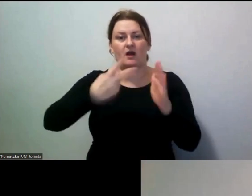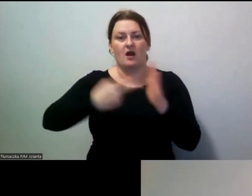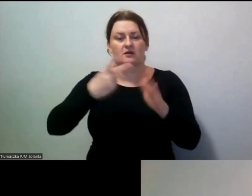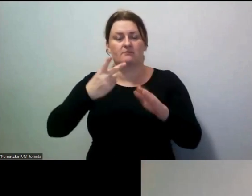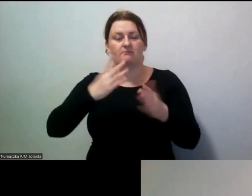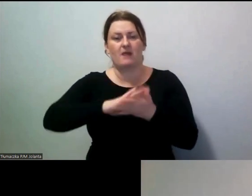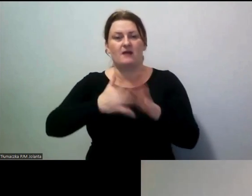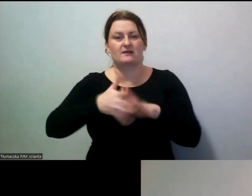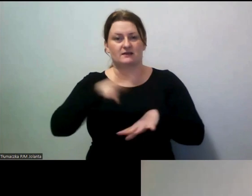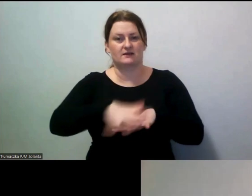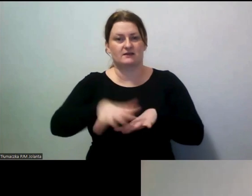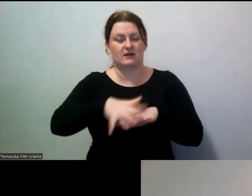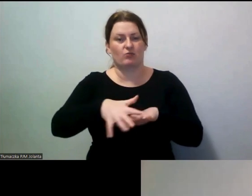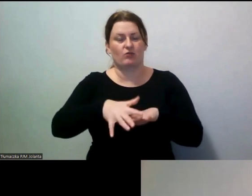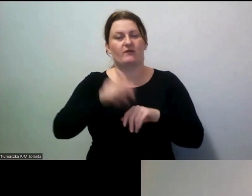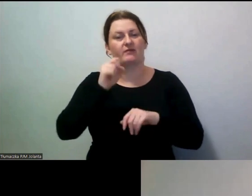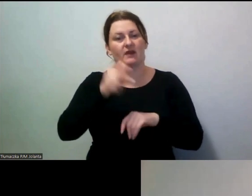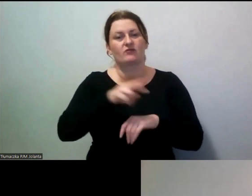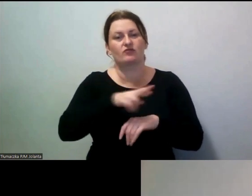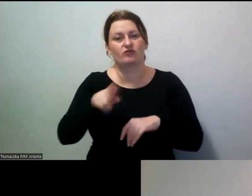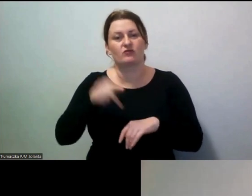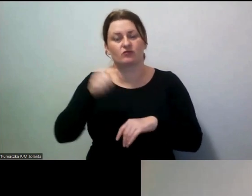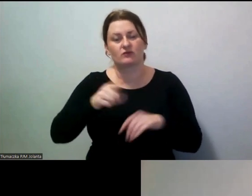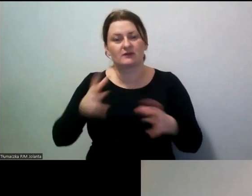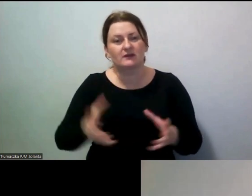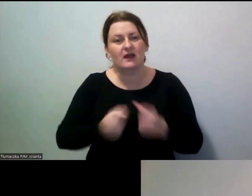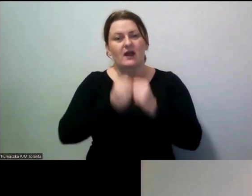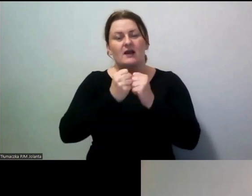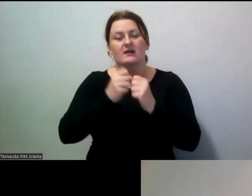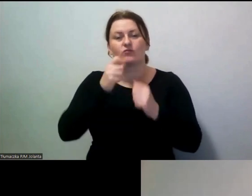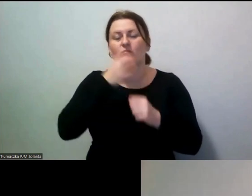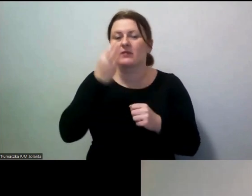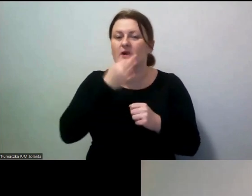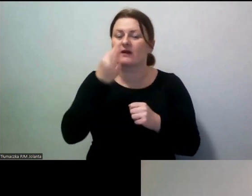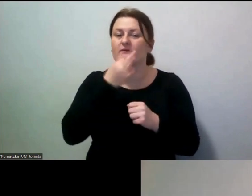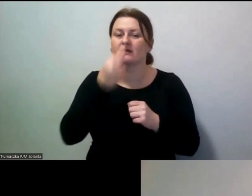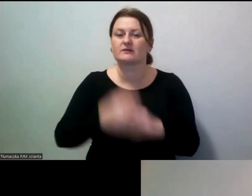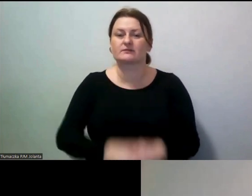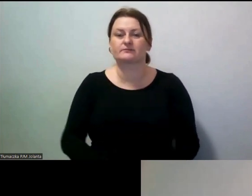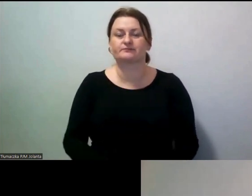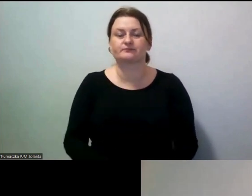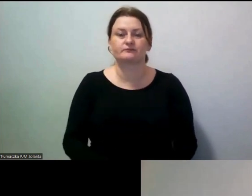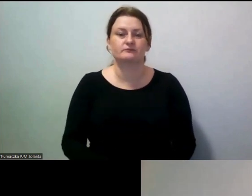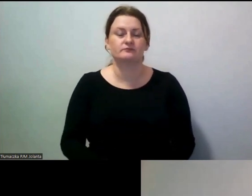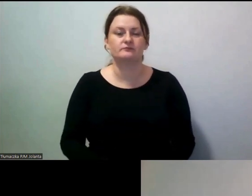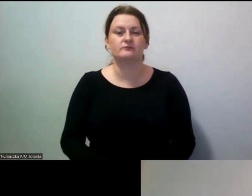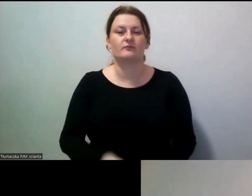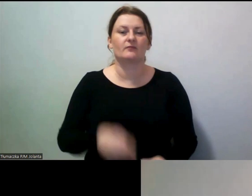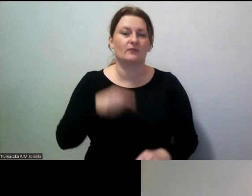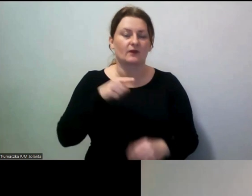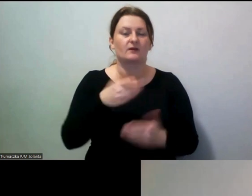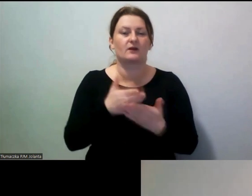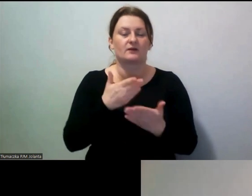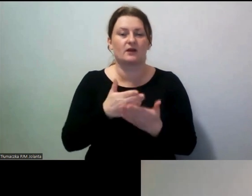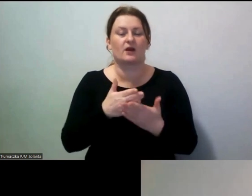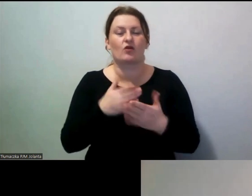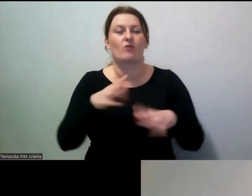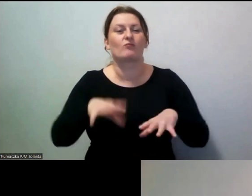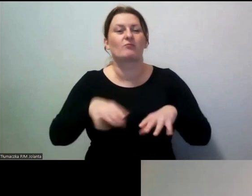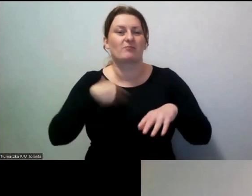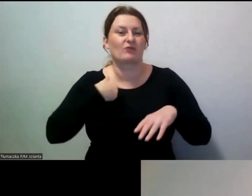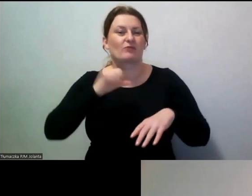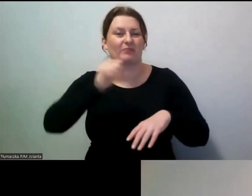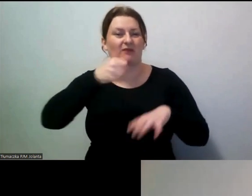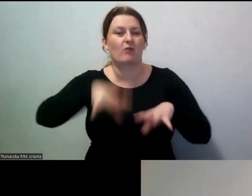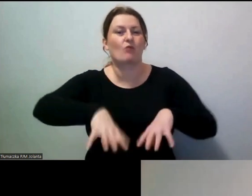systemowej. Takie rzeczy musieliśmy znaleźć, wyłapać, poprawić i temu służył pilotaż.